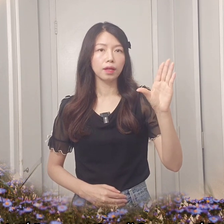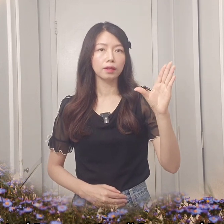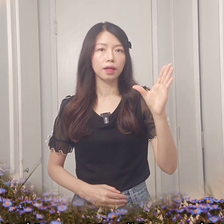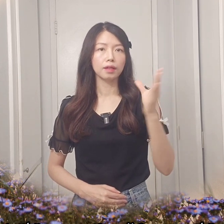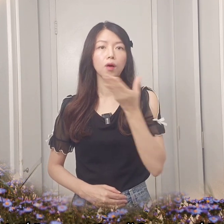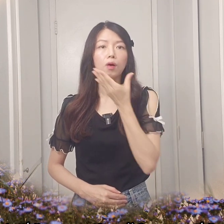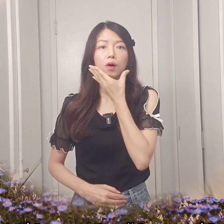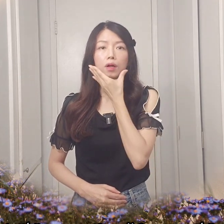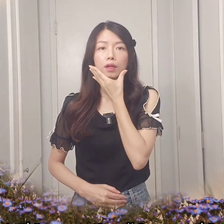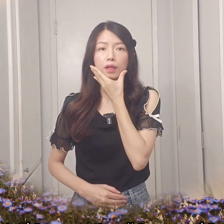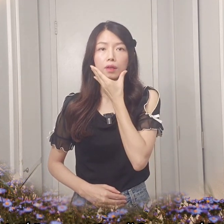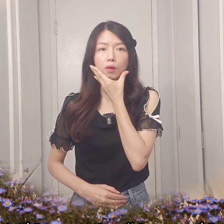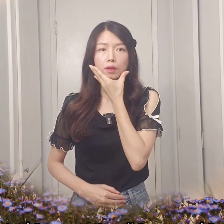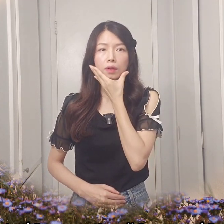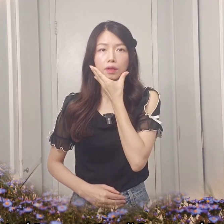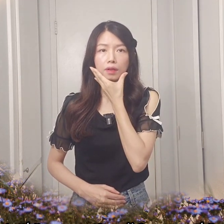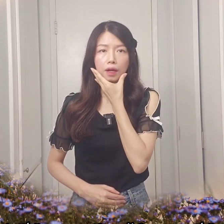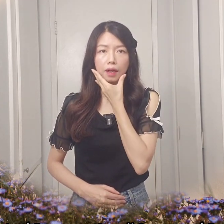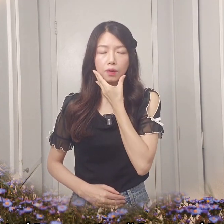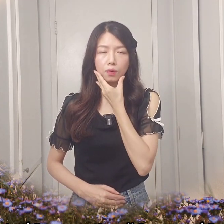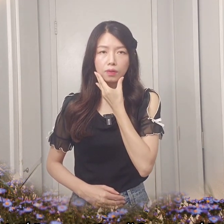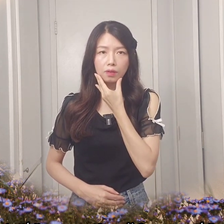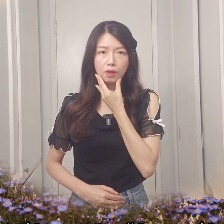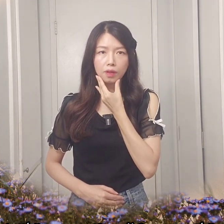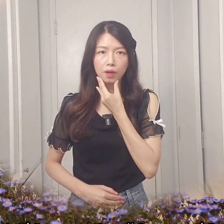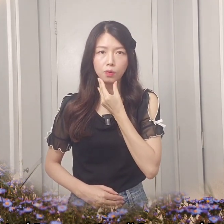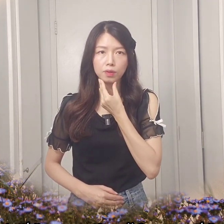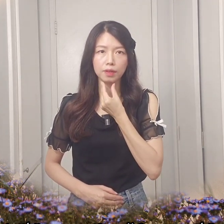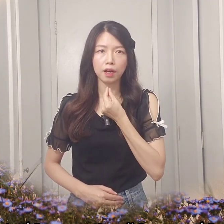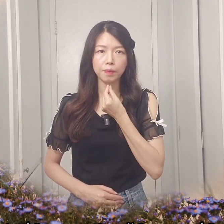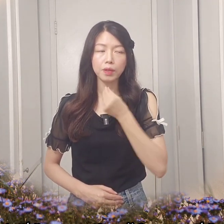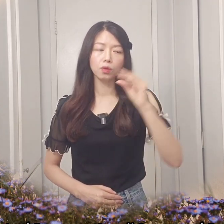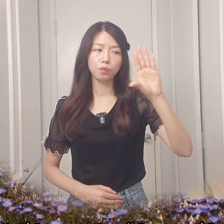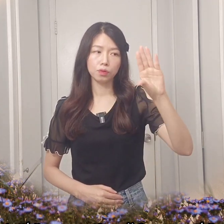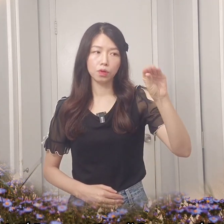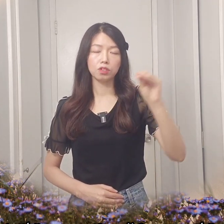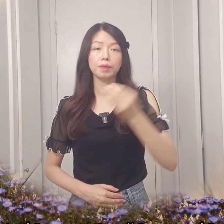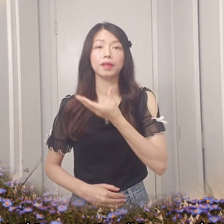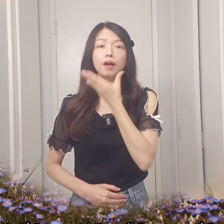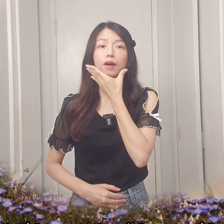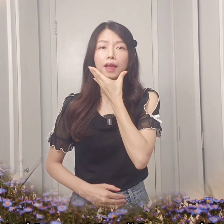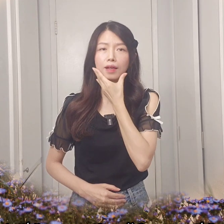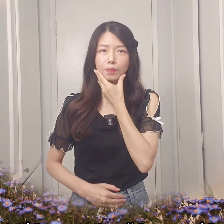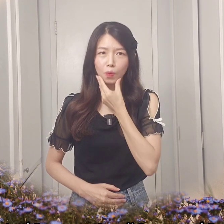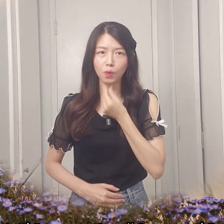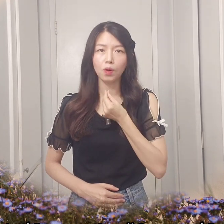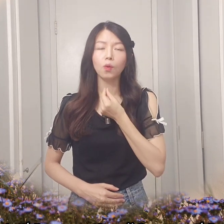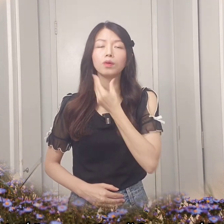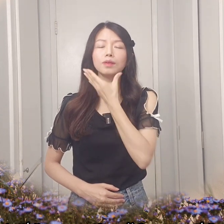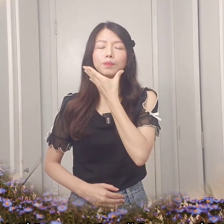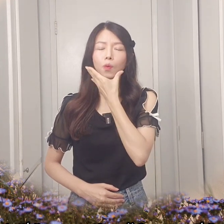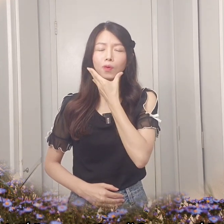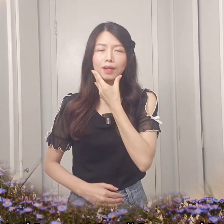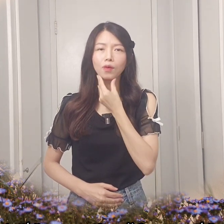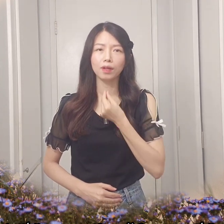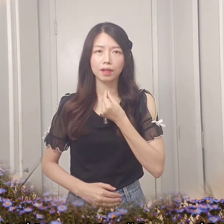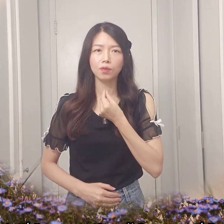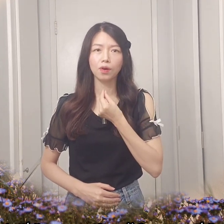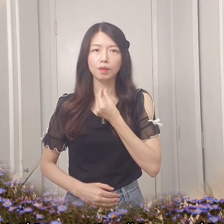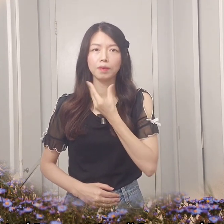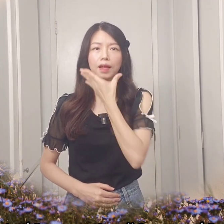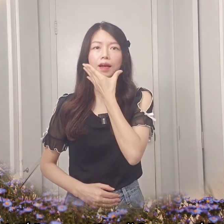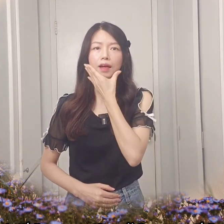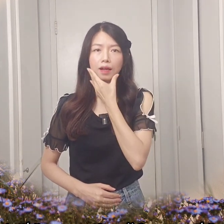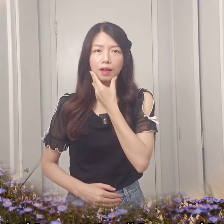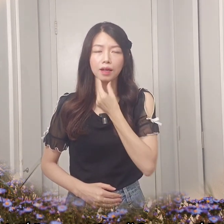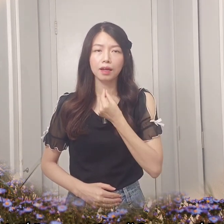손을 이 상태에서 이 턱을 아래로 스쳐서 내려오신 다음에 손을 붙여주시면 돼요. 행복 혹은 복이라고 한 뜻의